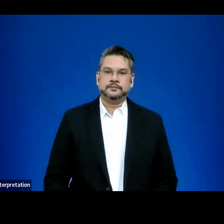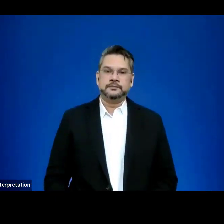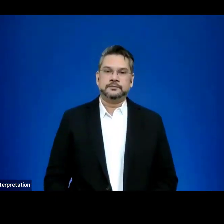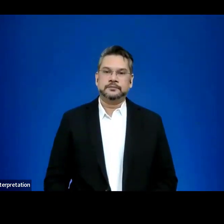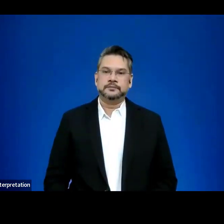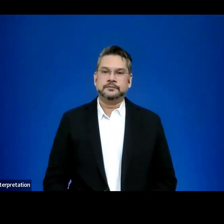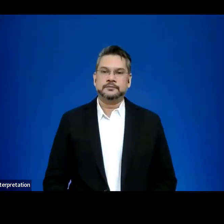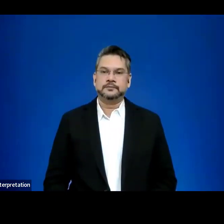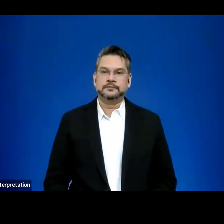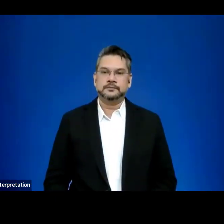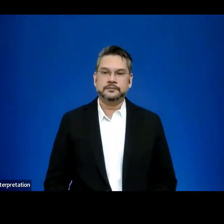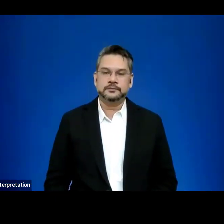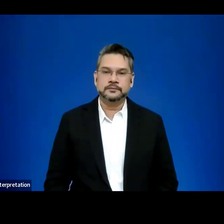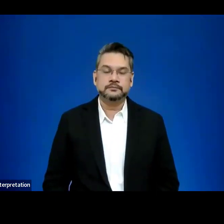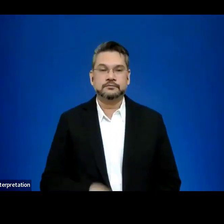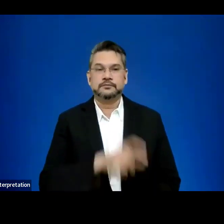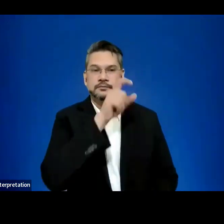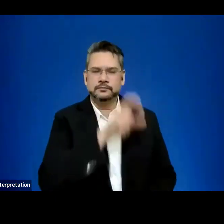合作。